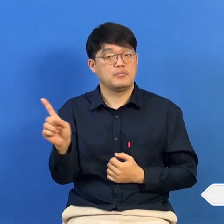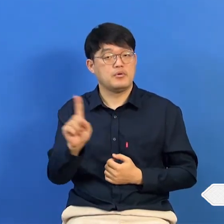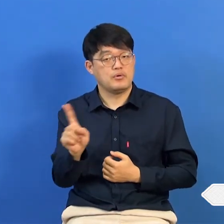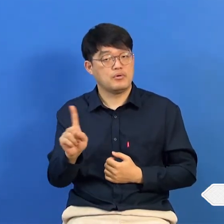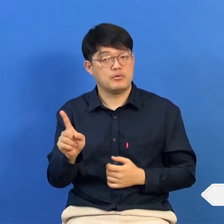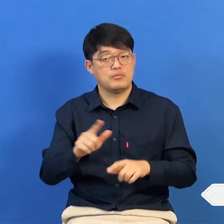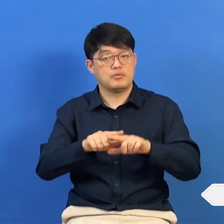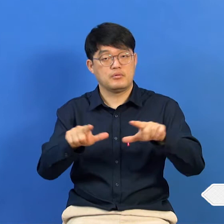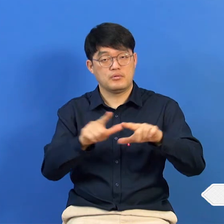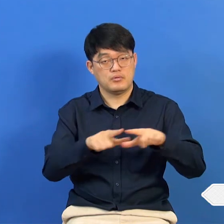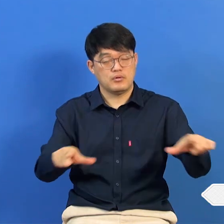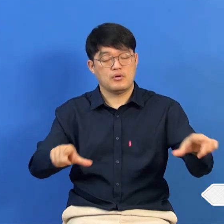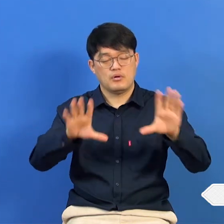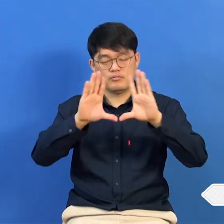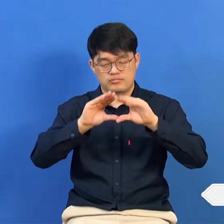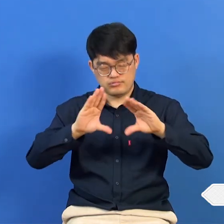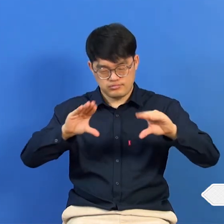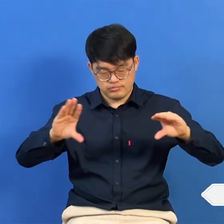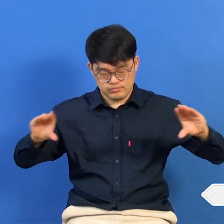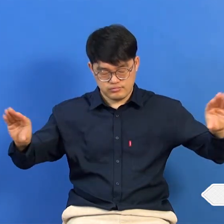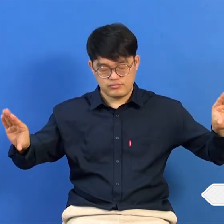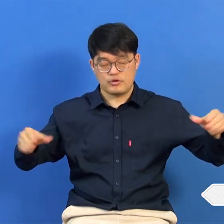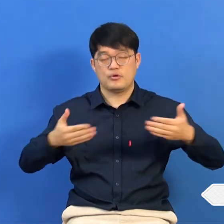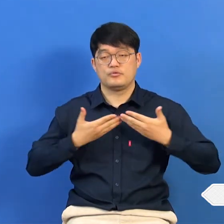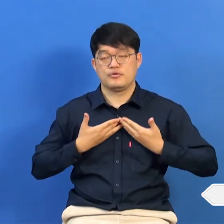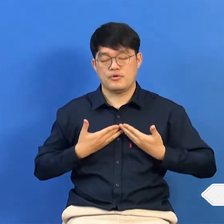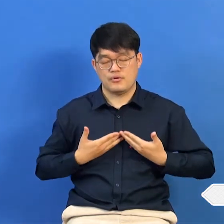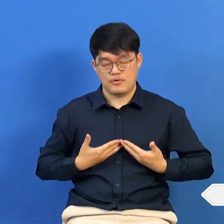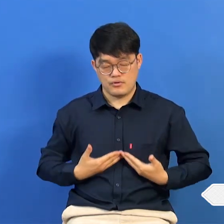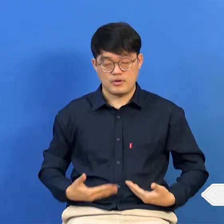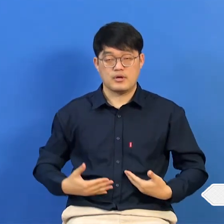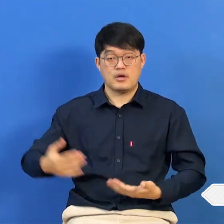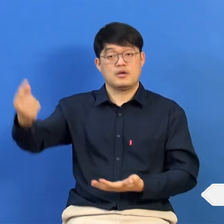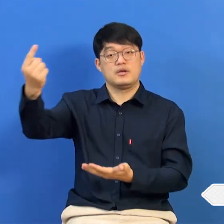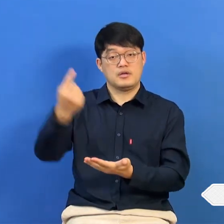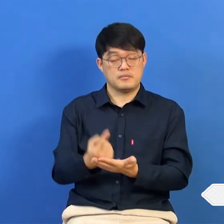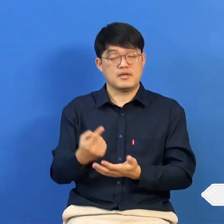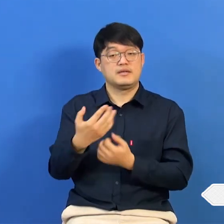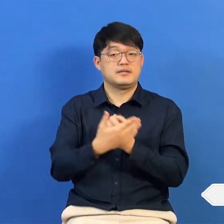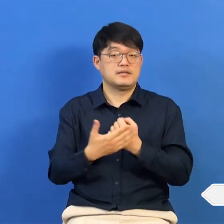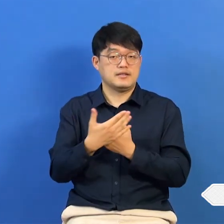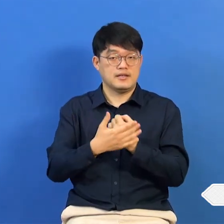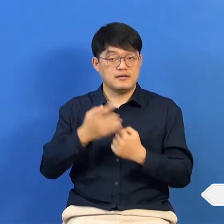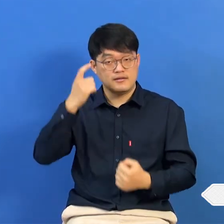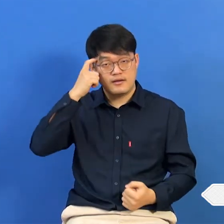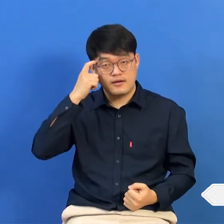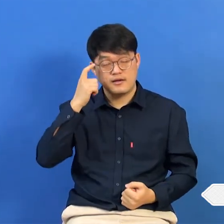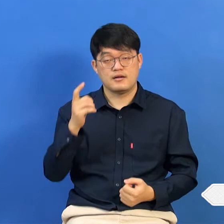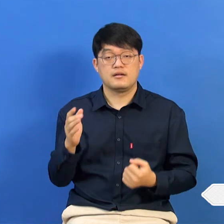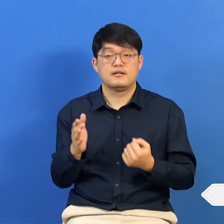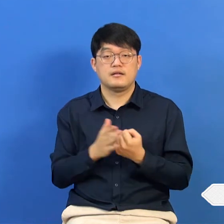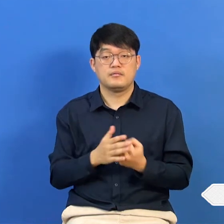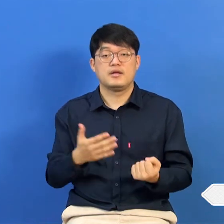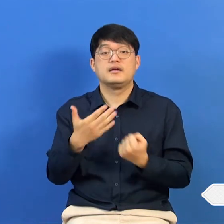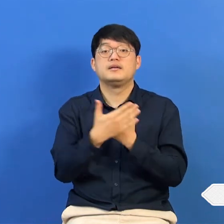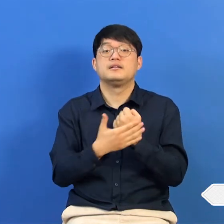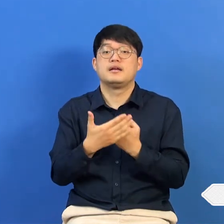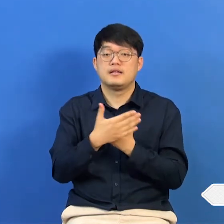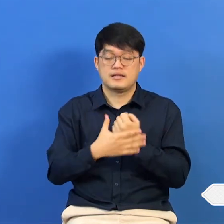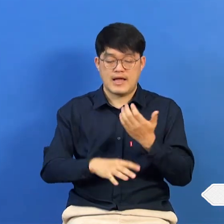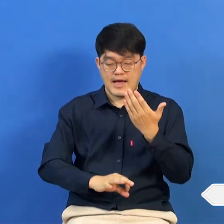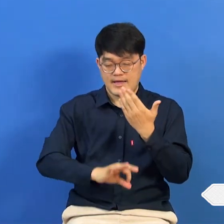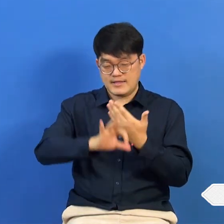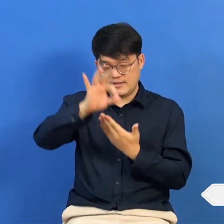아주 좀 부드럽게 조용하게 임하는 것, 그렇게 생각을 많이 하죠. 그래서 은혜는 아침